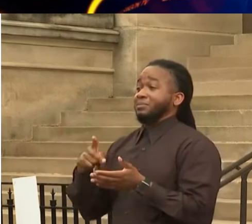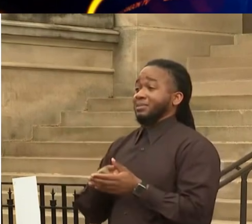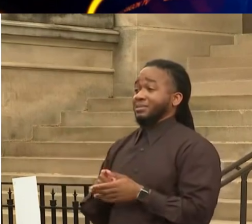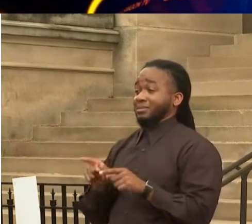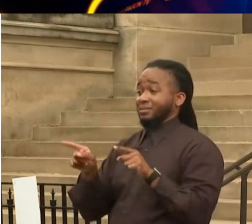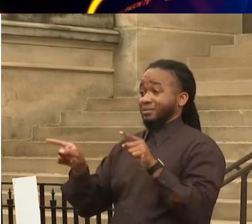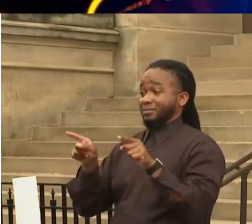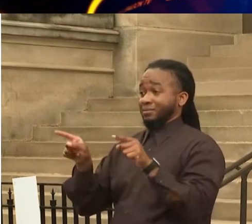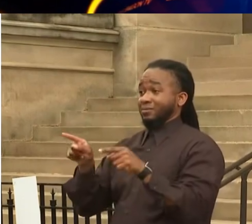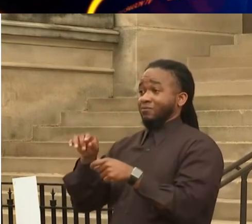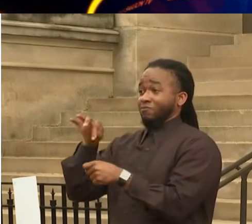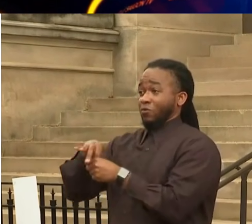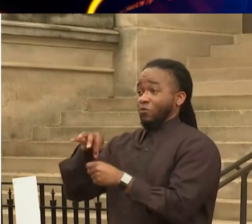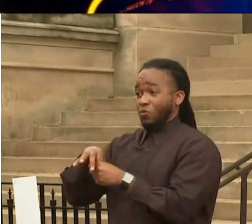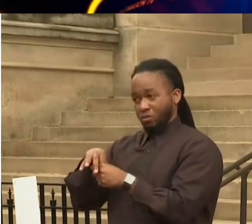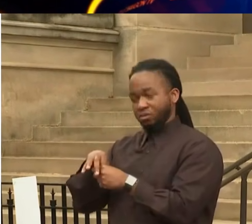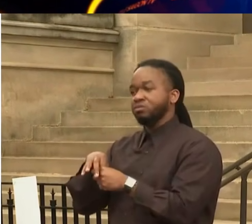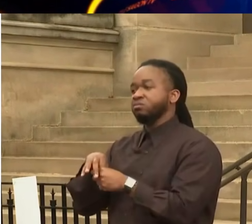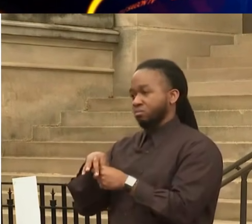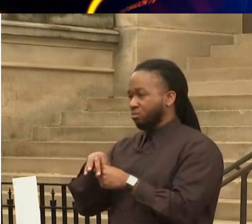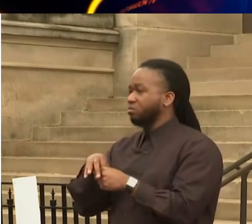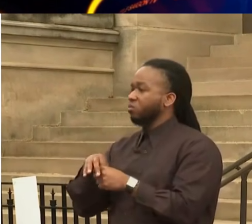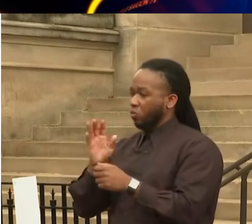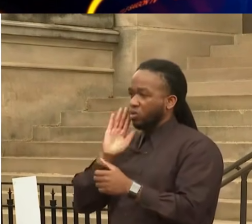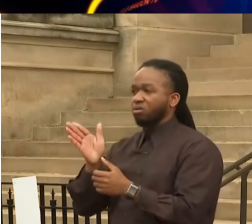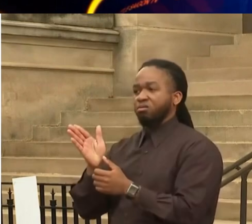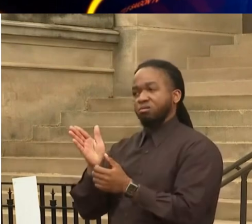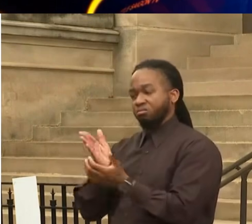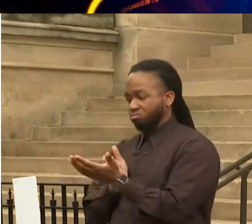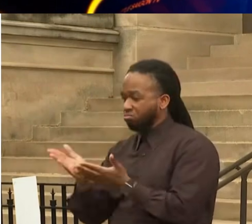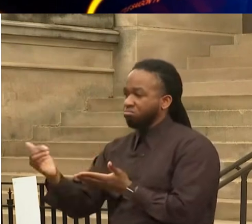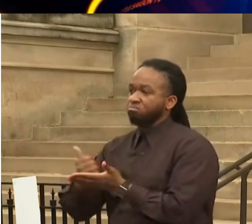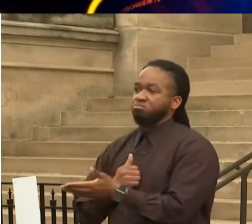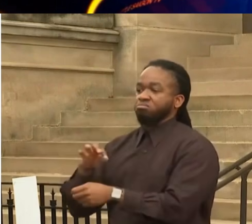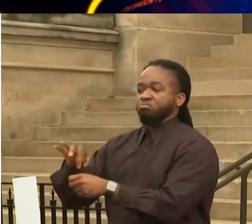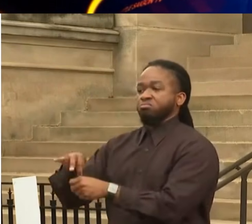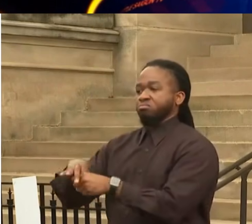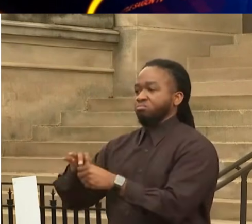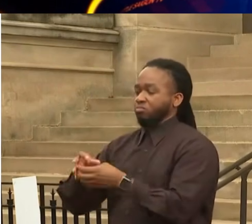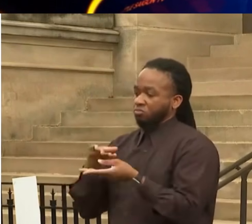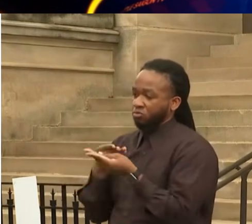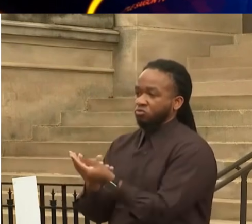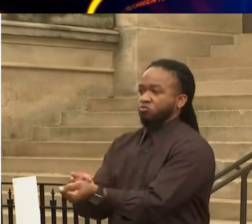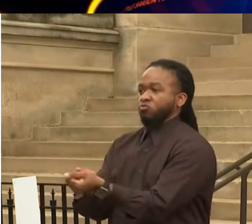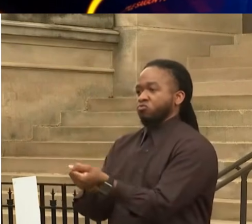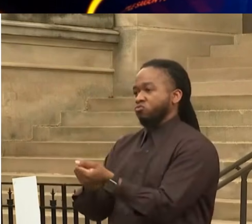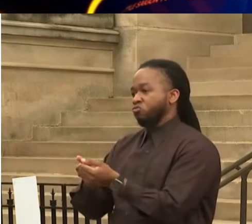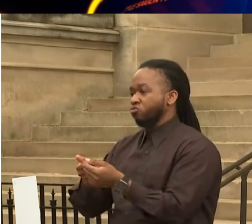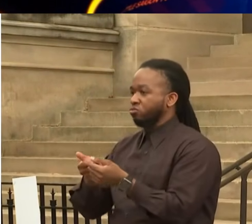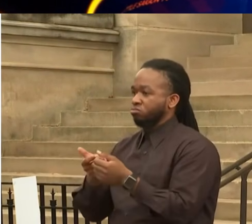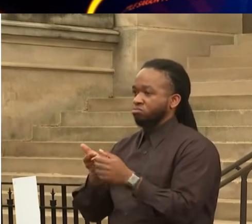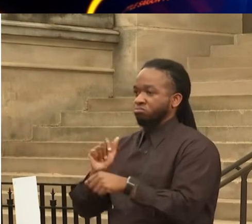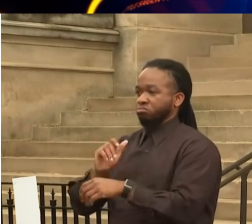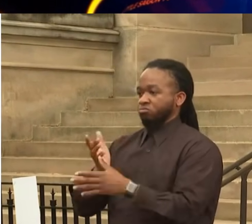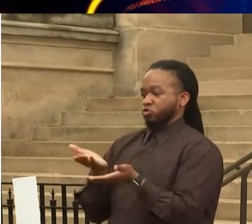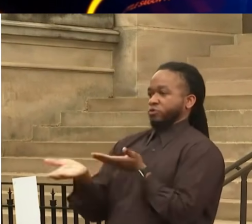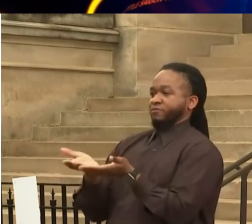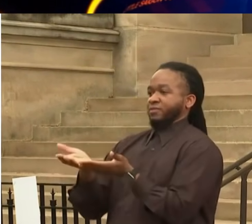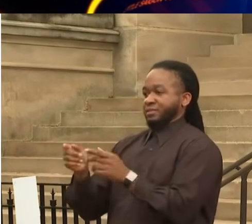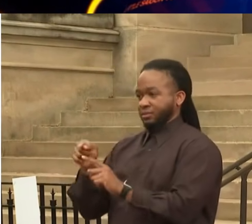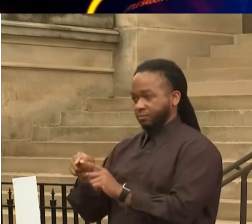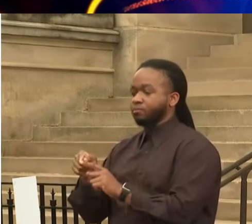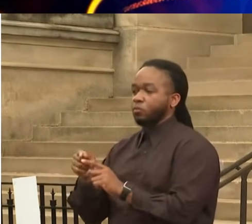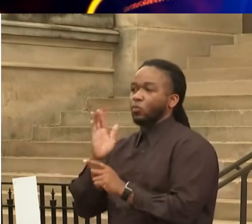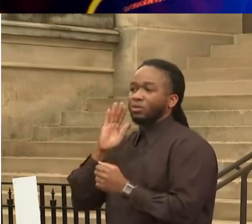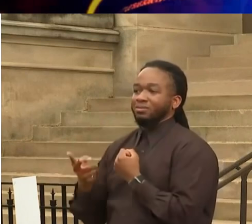Georgia đa phần là theo đảng Cộng Hòa. Chỉ có mỗi năm nay là cử tri gốc Phi Châu tập